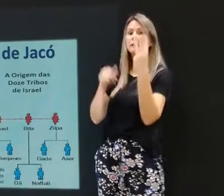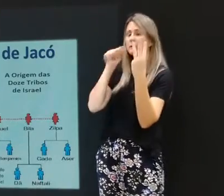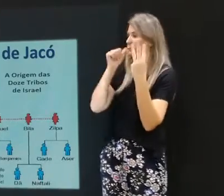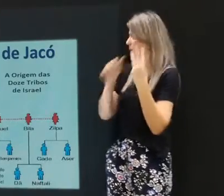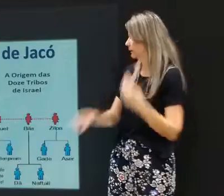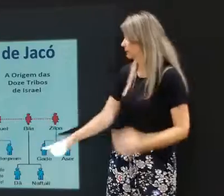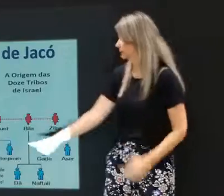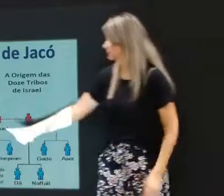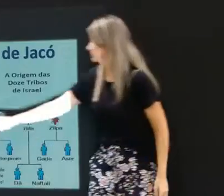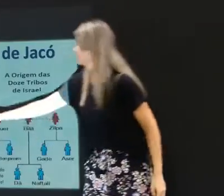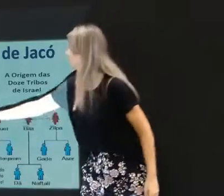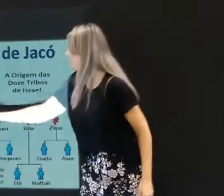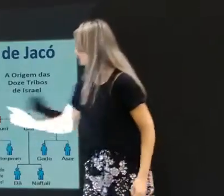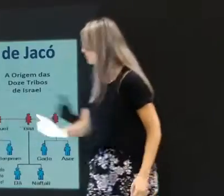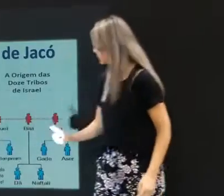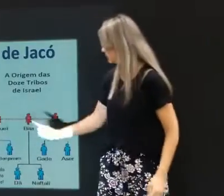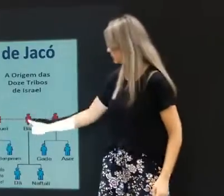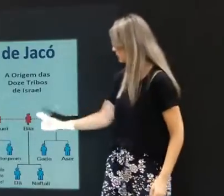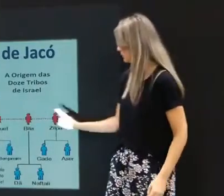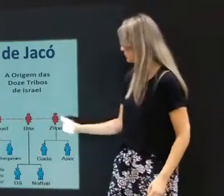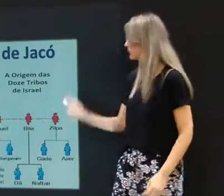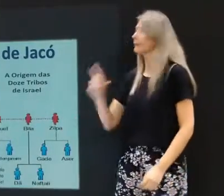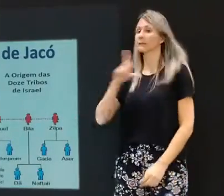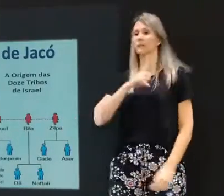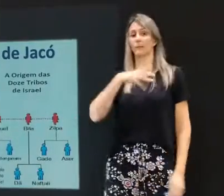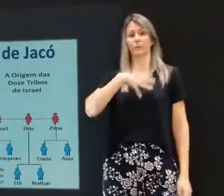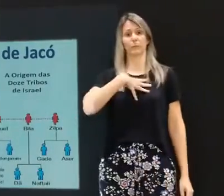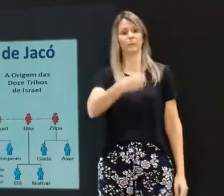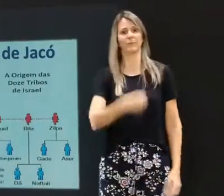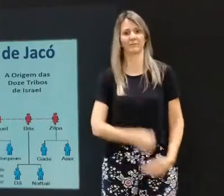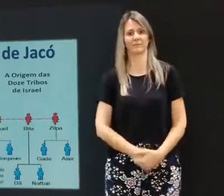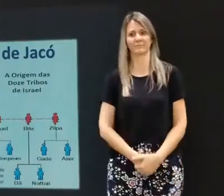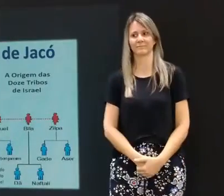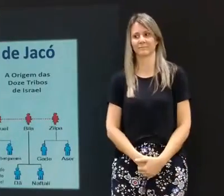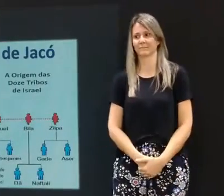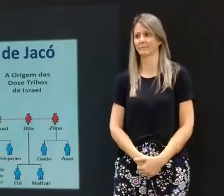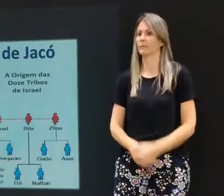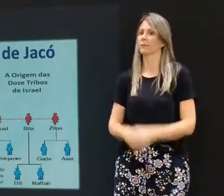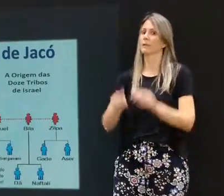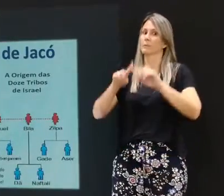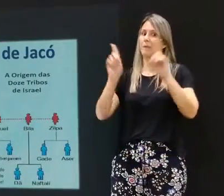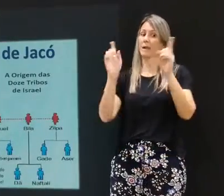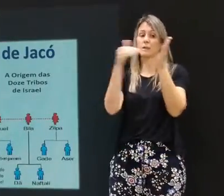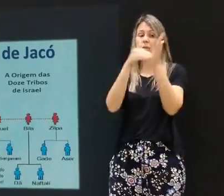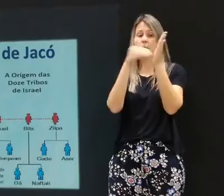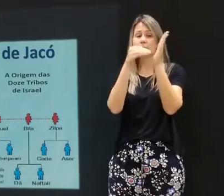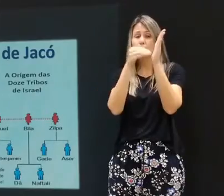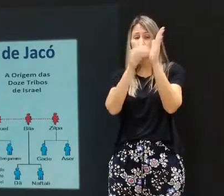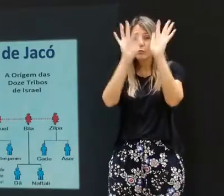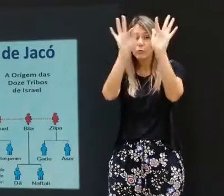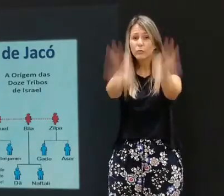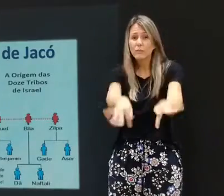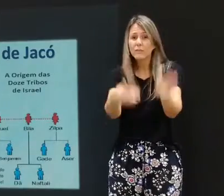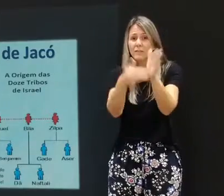Por causa, as 3 esposas, né? Elas tiveram filhos, mas bem